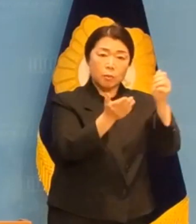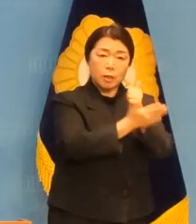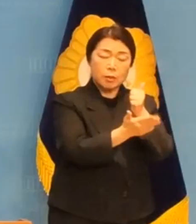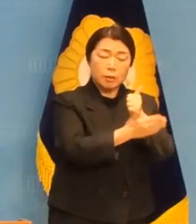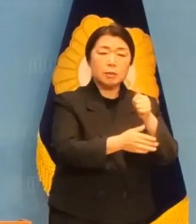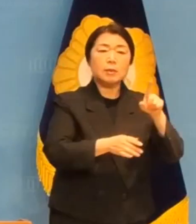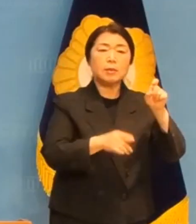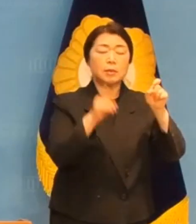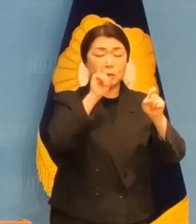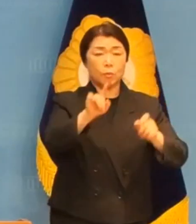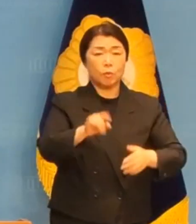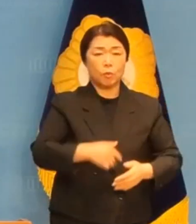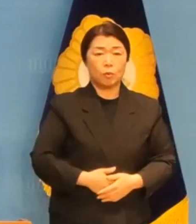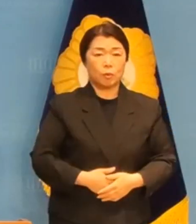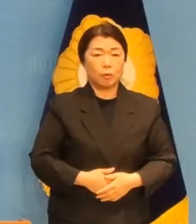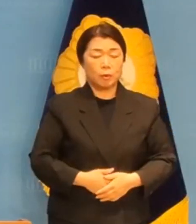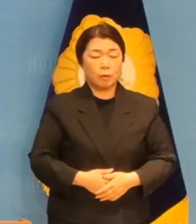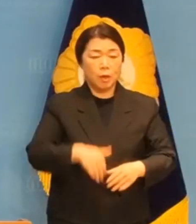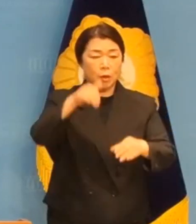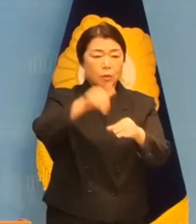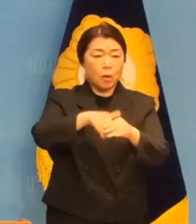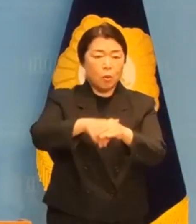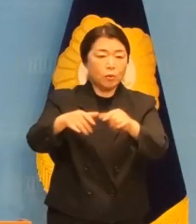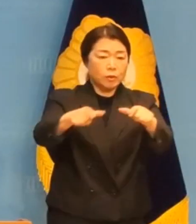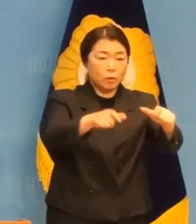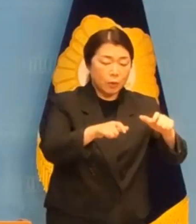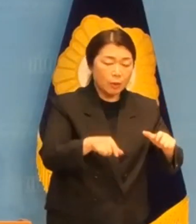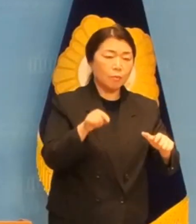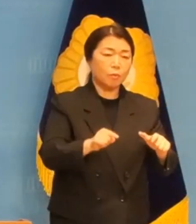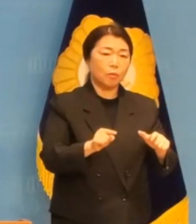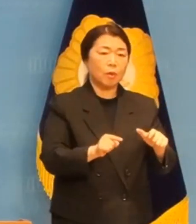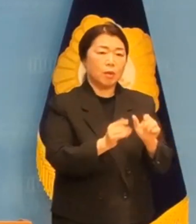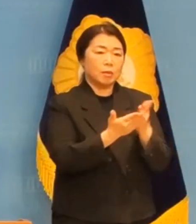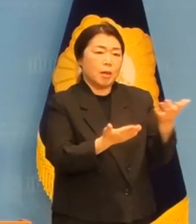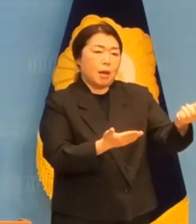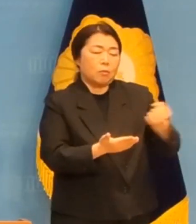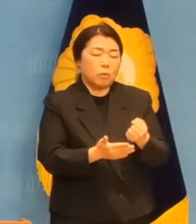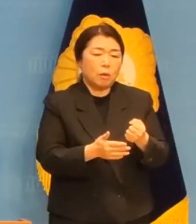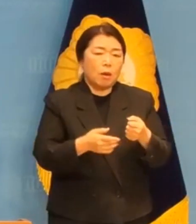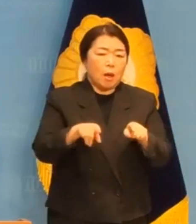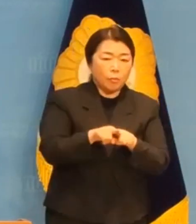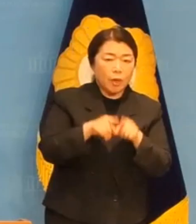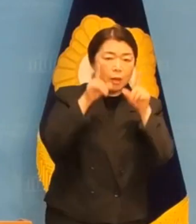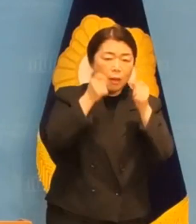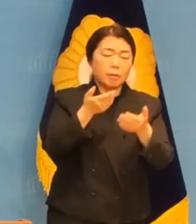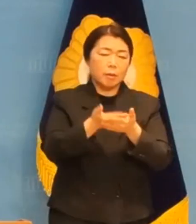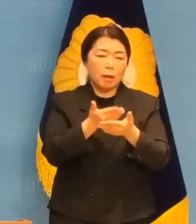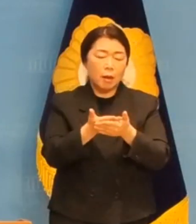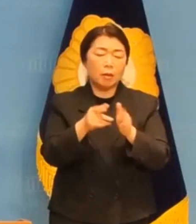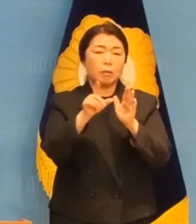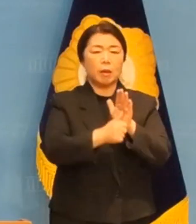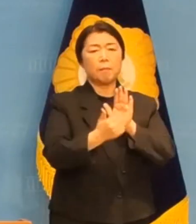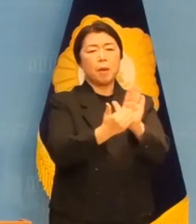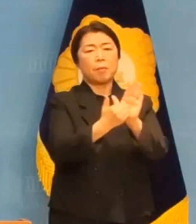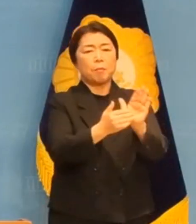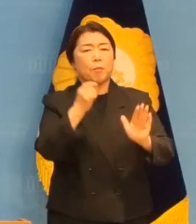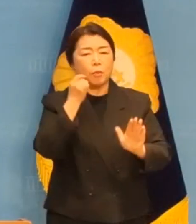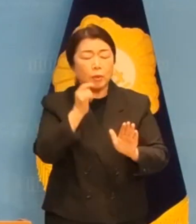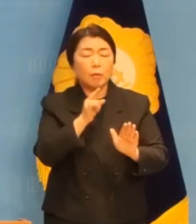지역구 형님 누님들이 책을 들고 와서 같이 사진 찍자는데 어떻게 마다하겠느냐고